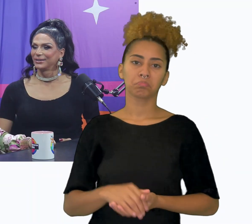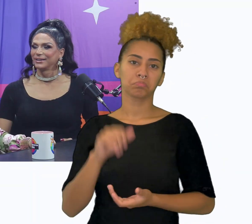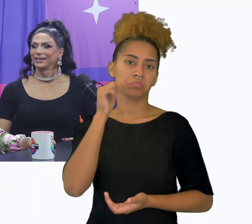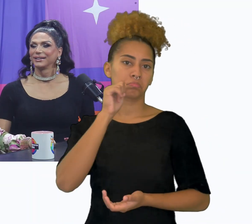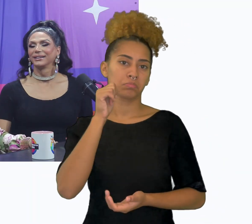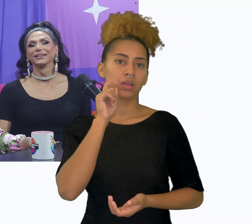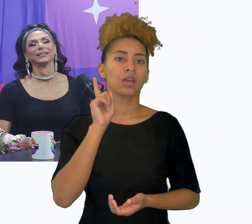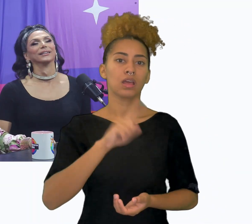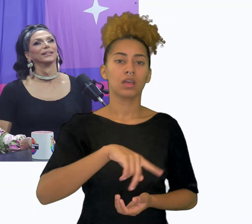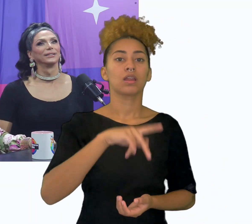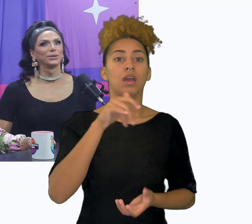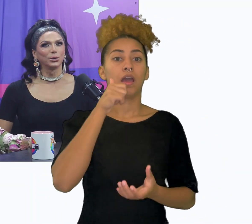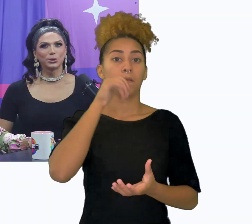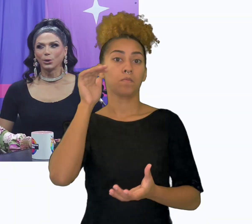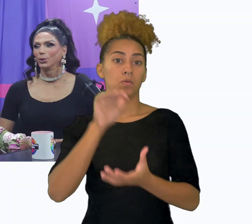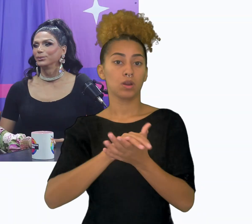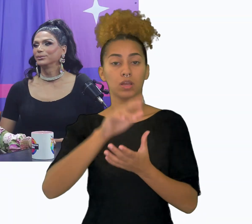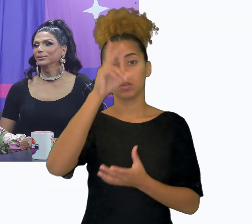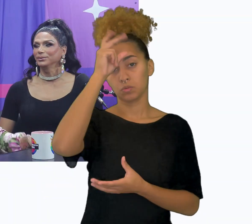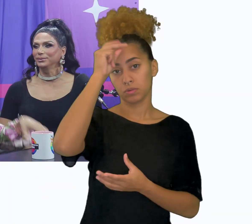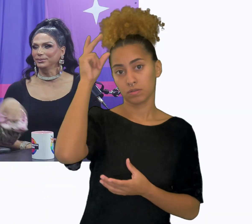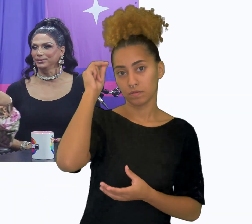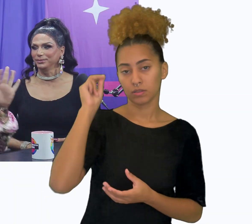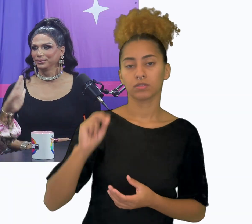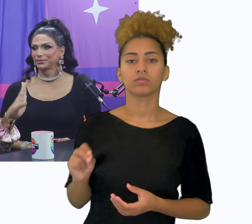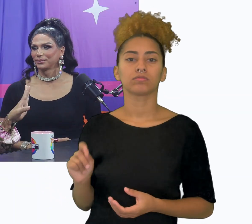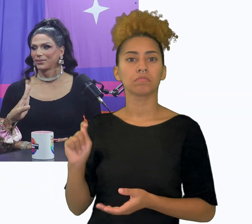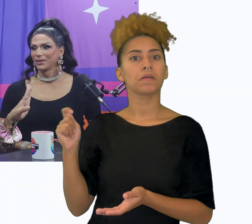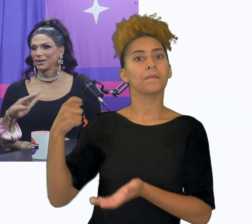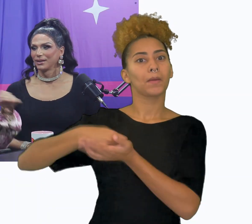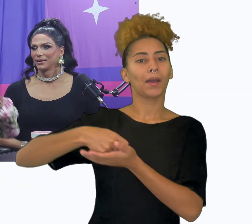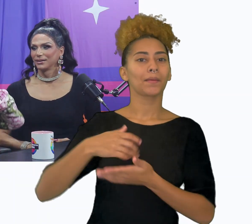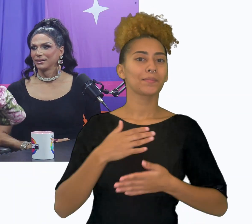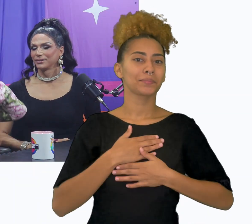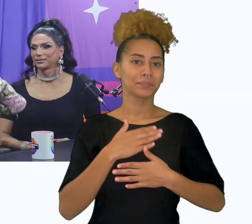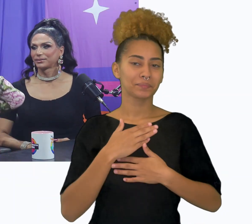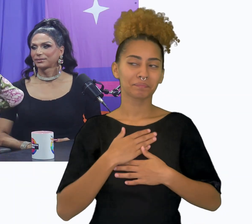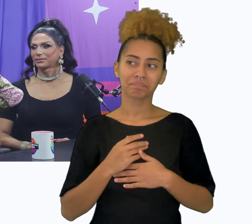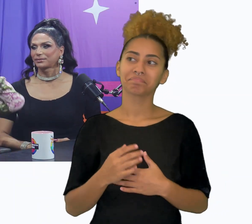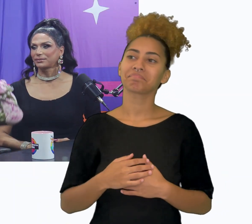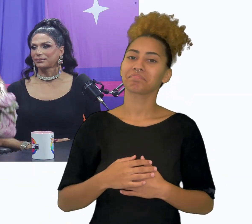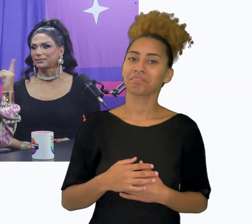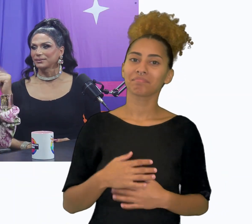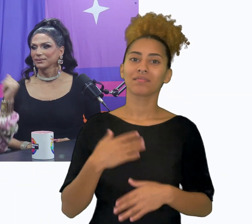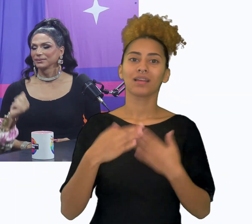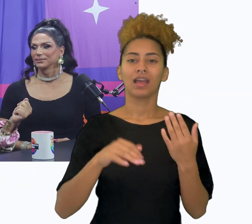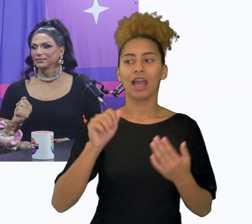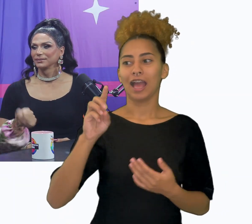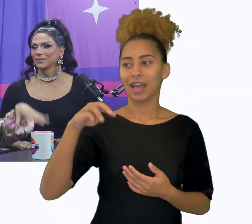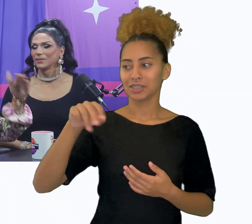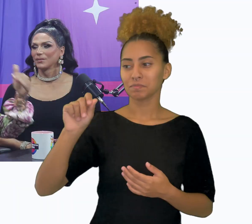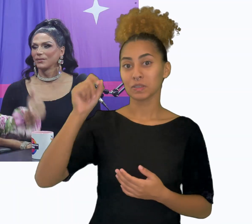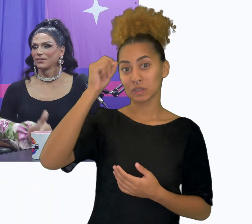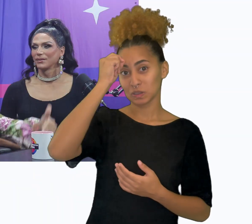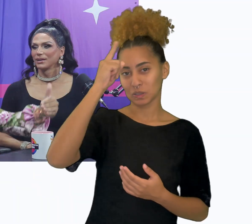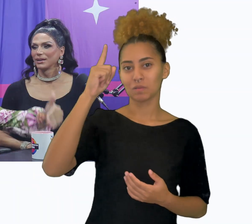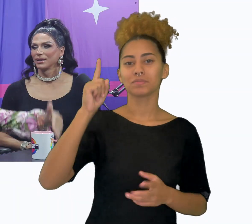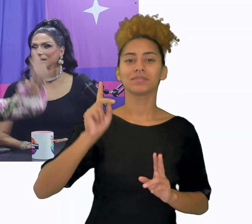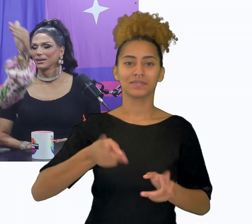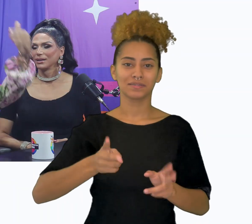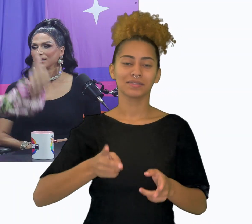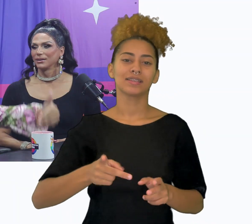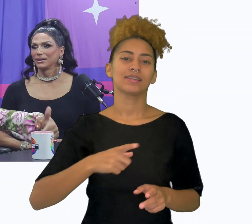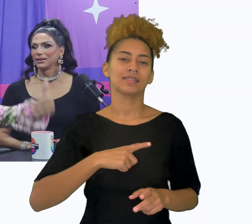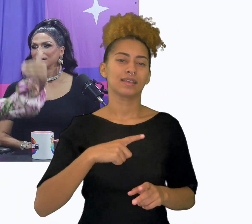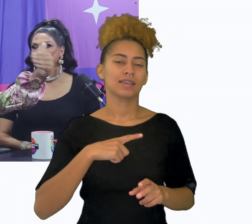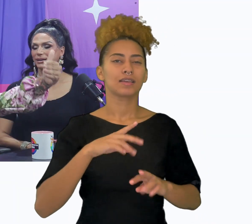dama de Cascavel. Nossa. Escutou. Aí pagou pra mim ficar, né? Aí quando a Adma soube, ficou. E aí era mesmo,